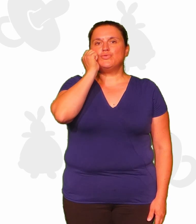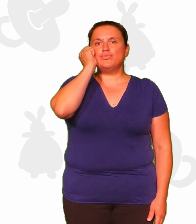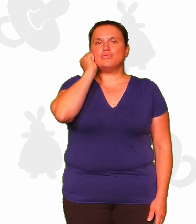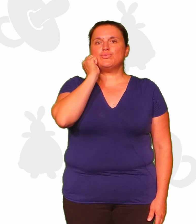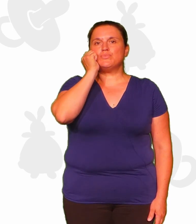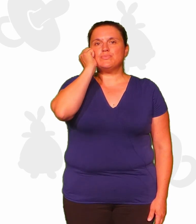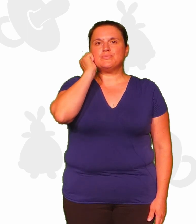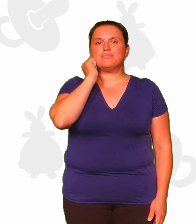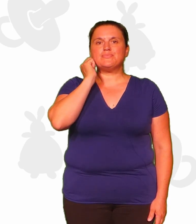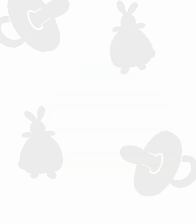Doudou.